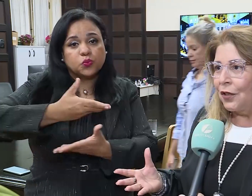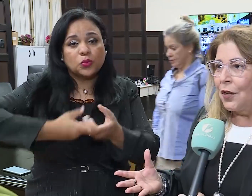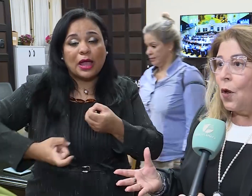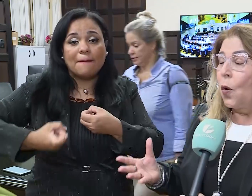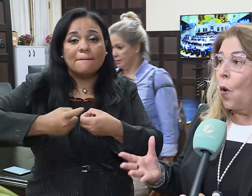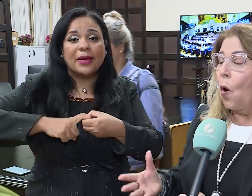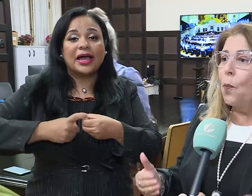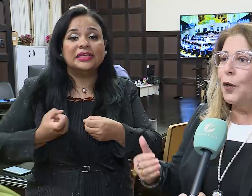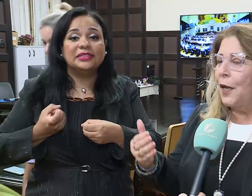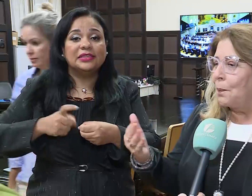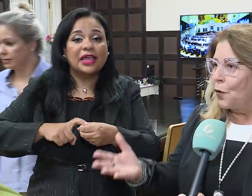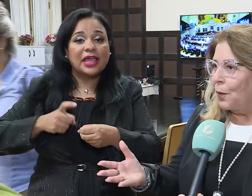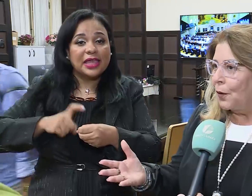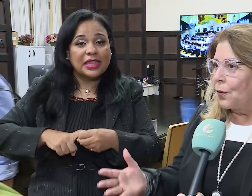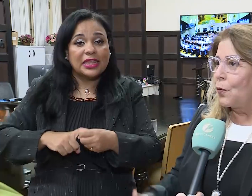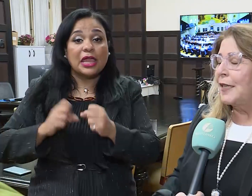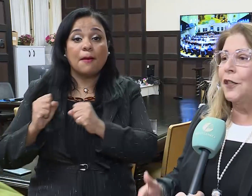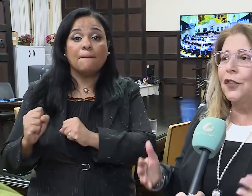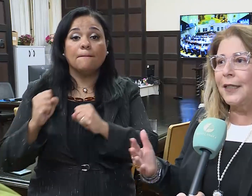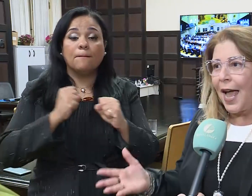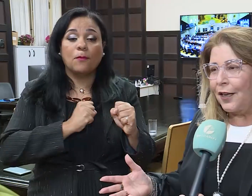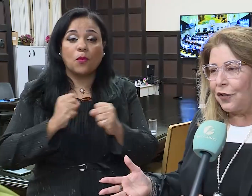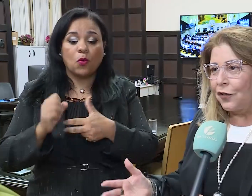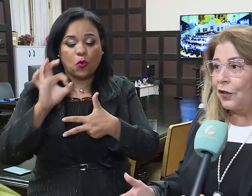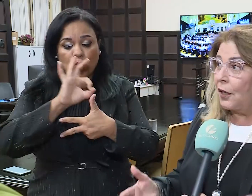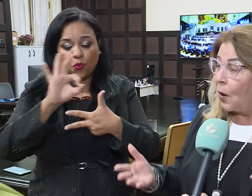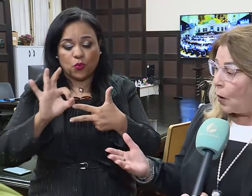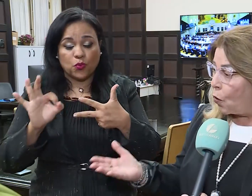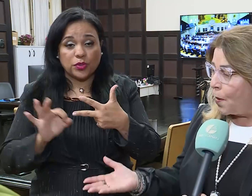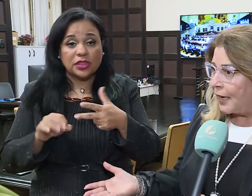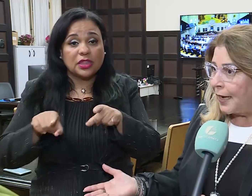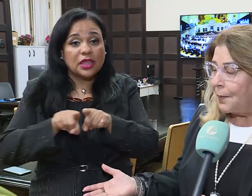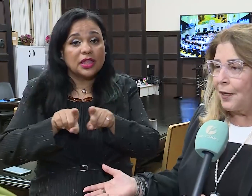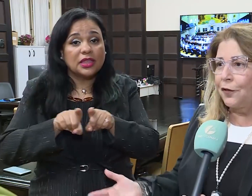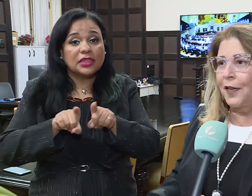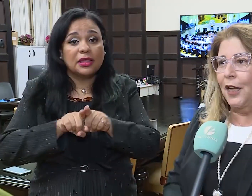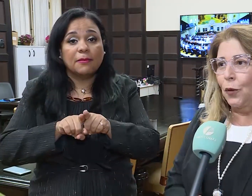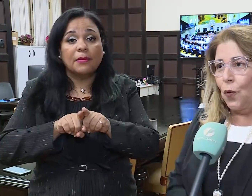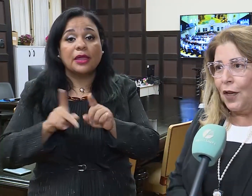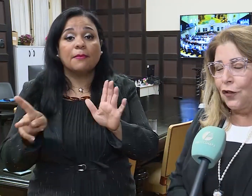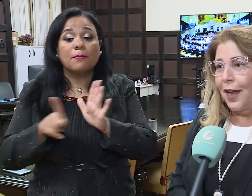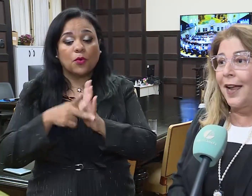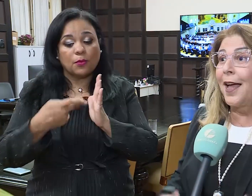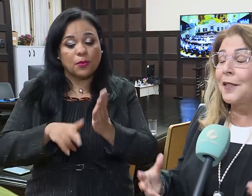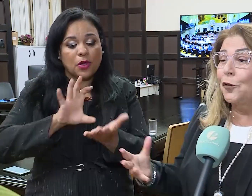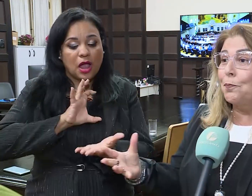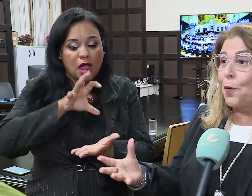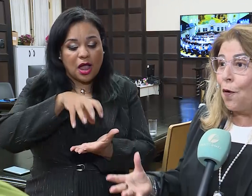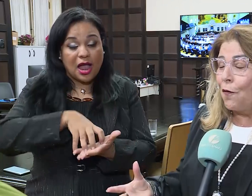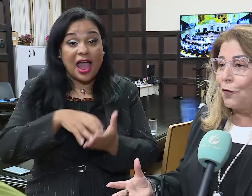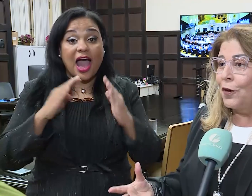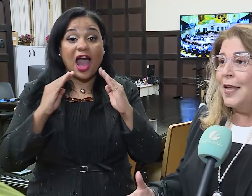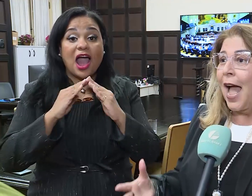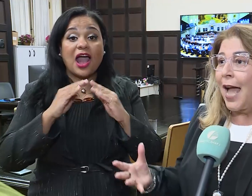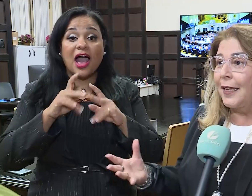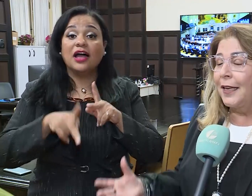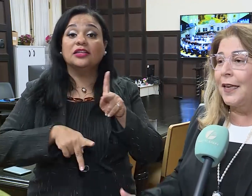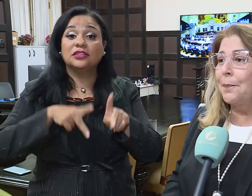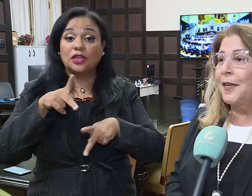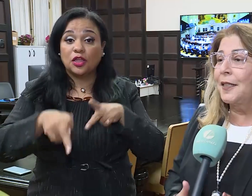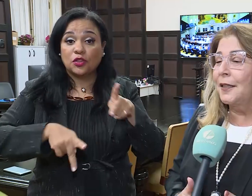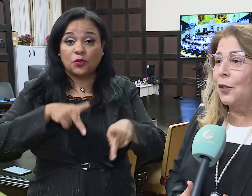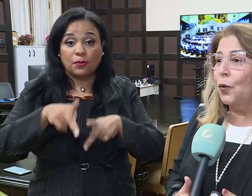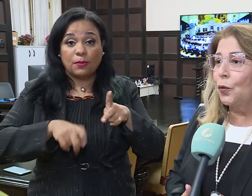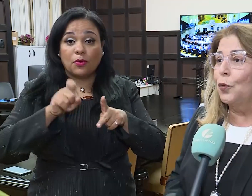parcerias com o poder público, com as entidades e com a Câmara de Vereadores, né, a Casa do Povo aqui,